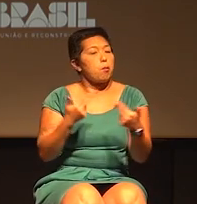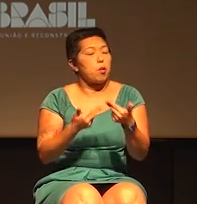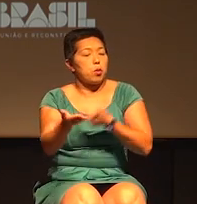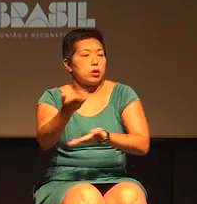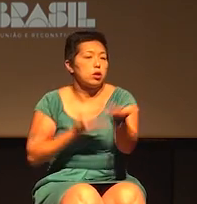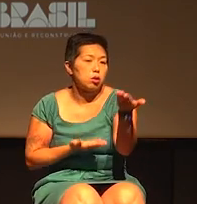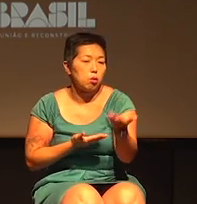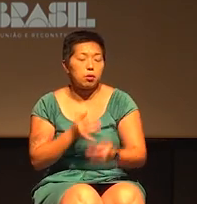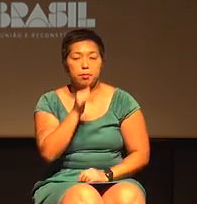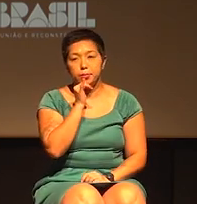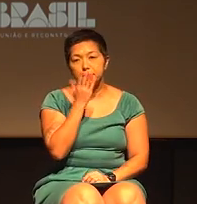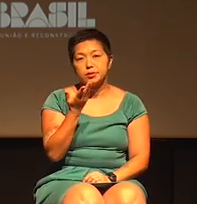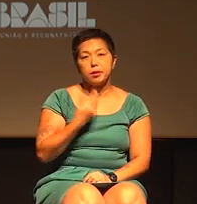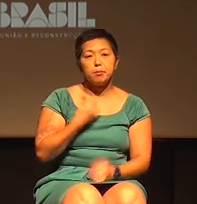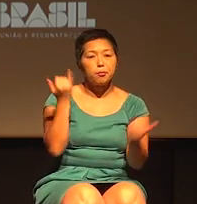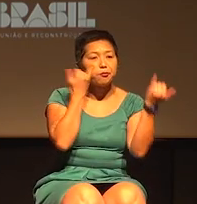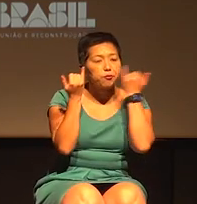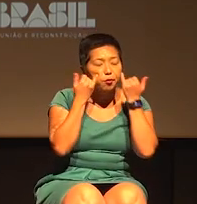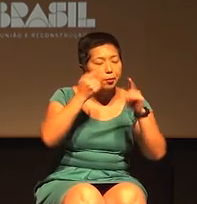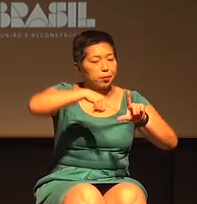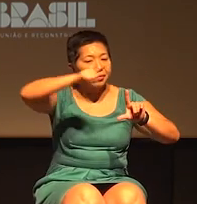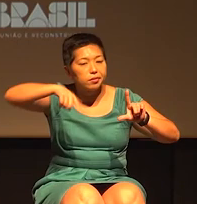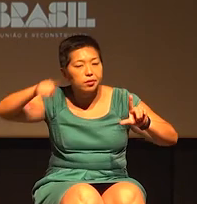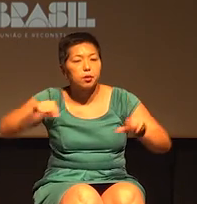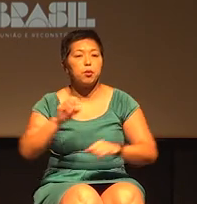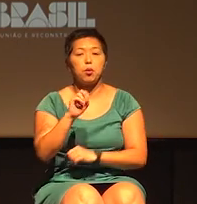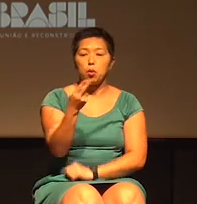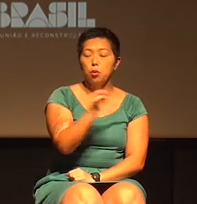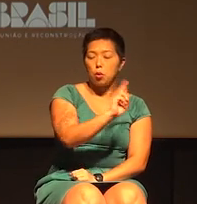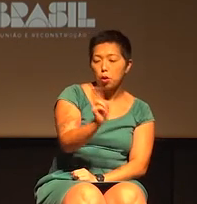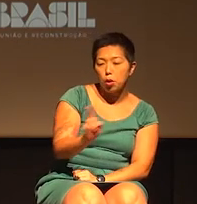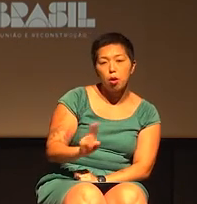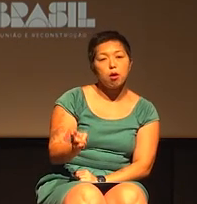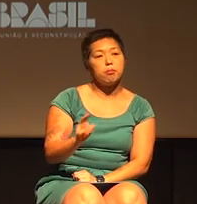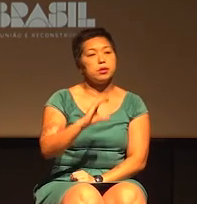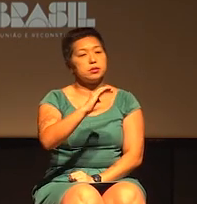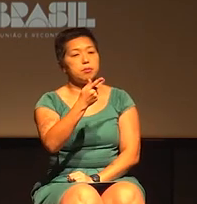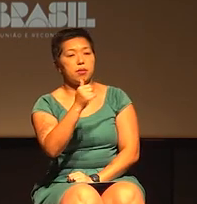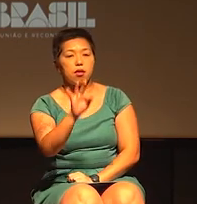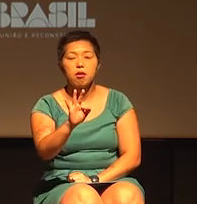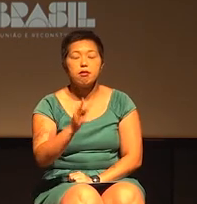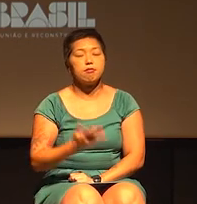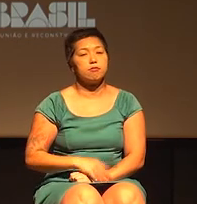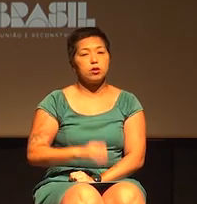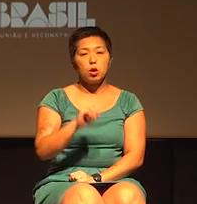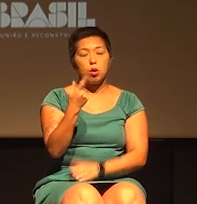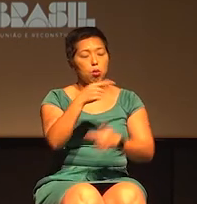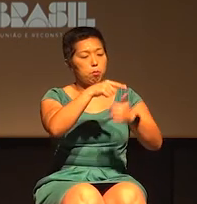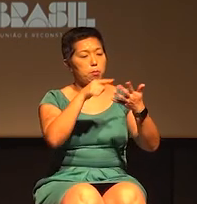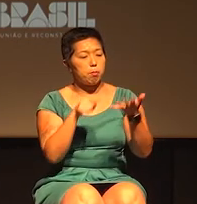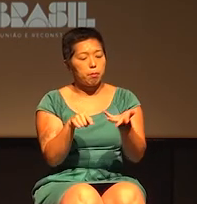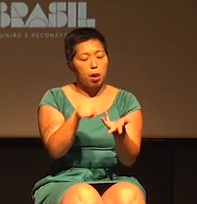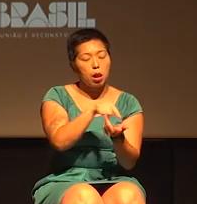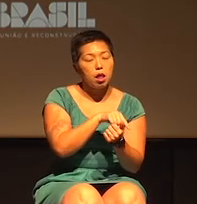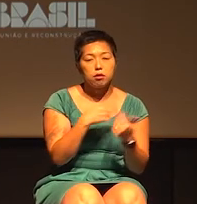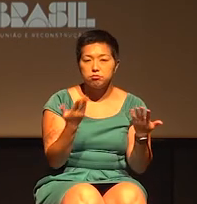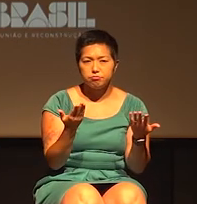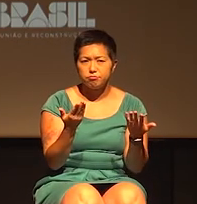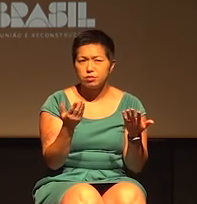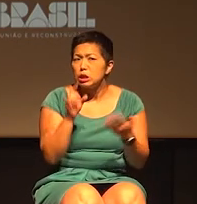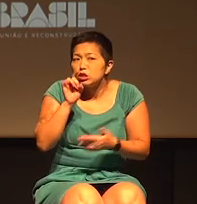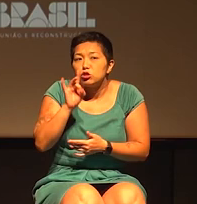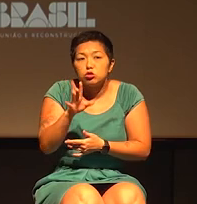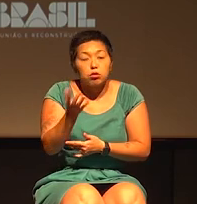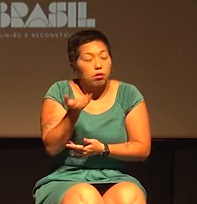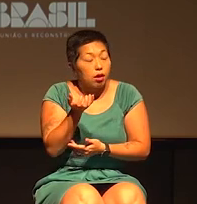Seja os dados seja saber os nomes quer saber o CPF quer isso quer Aquilo não é só